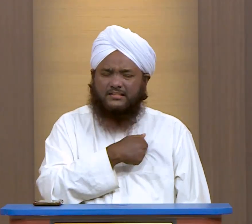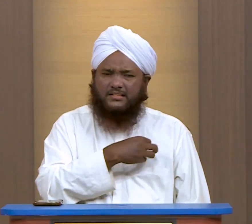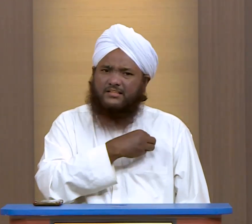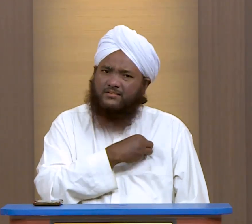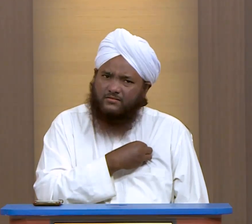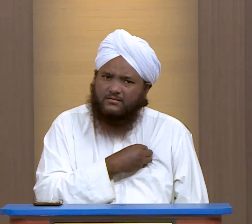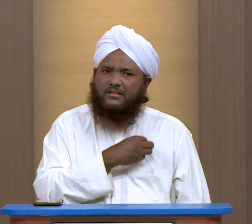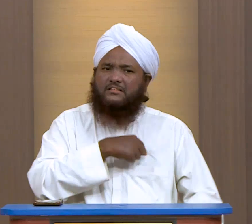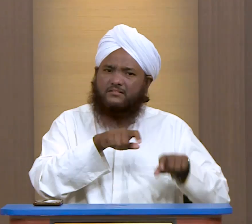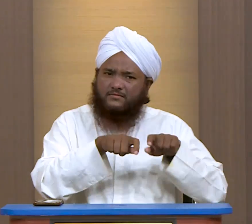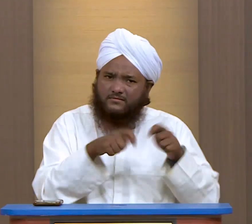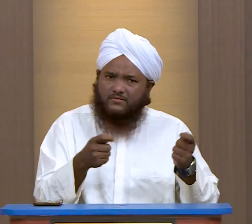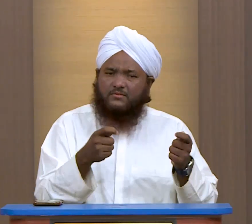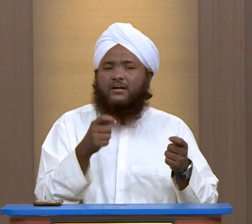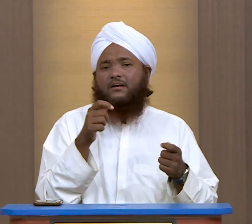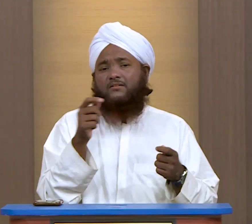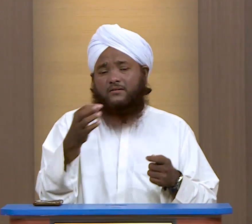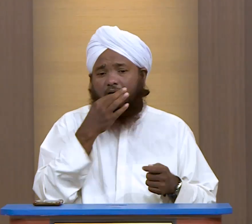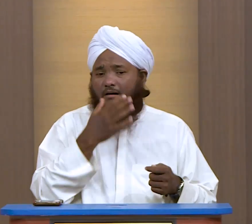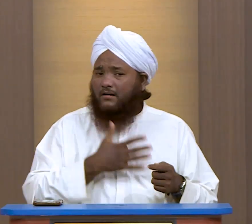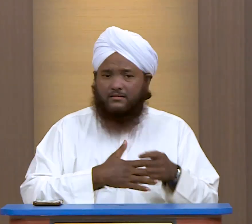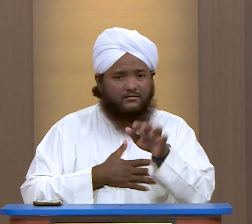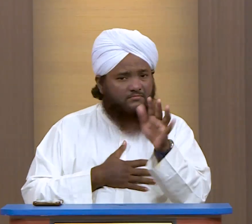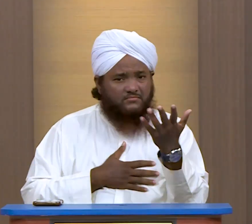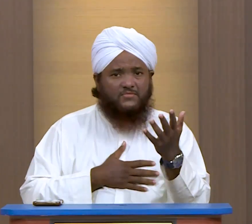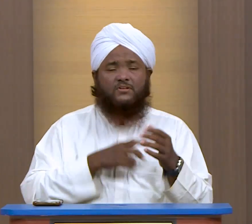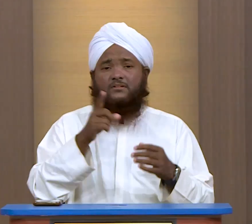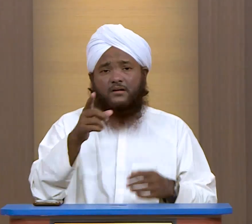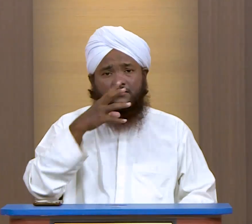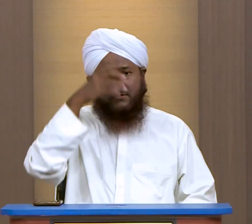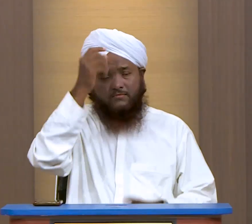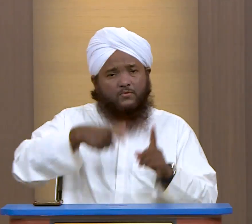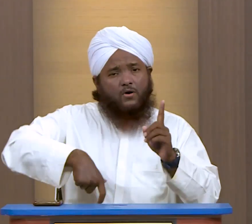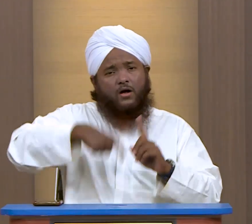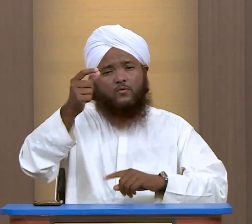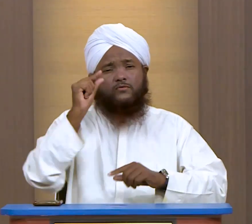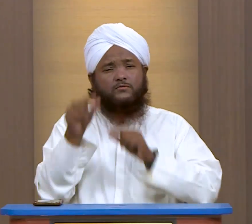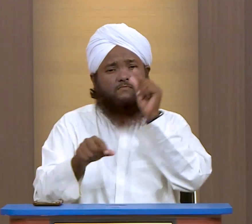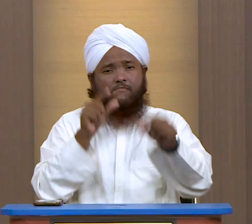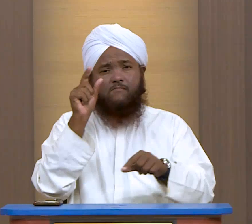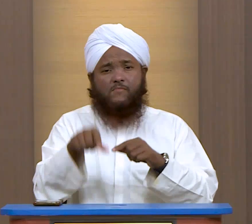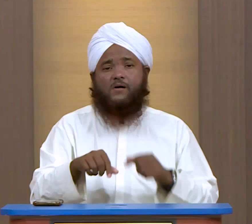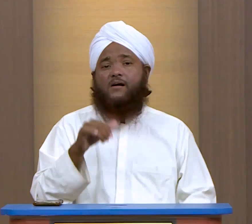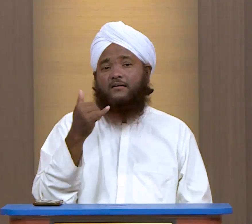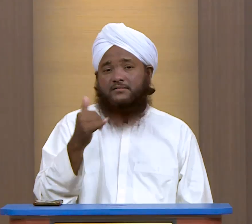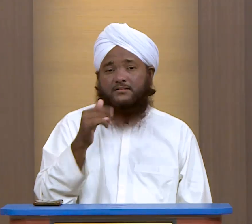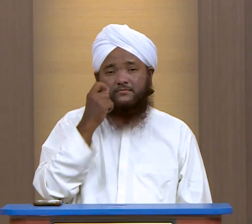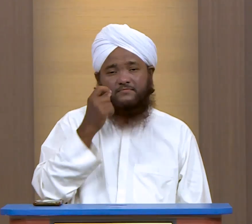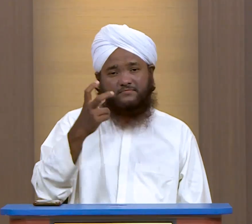کی عزت نہیں کرتا، ان کے ساتھ برے سلوک سے پیش آتا ہے، تو وہ شخص سخت گناہگار